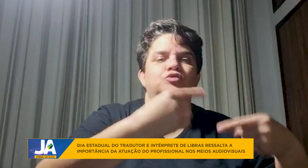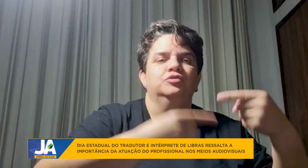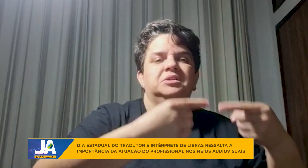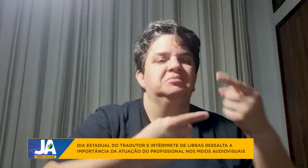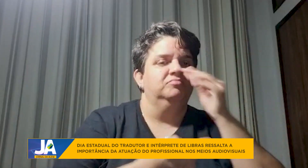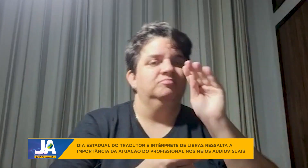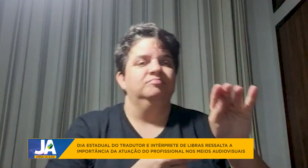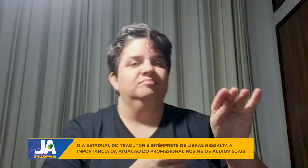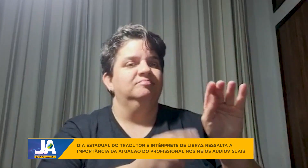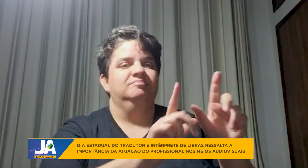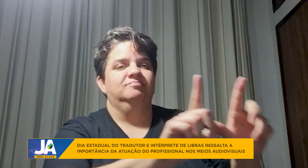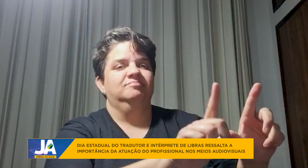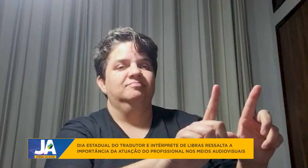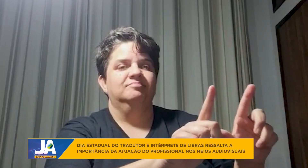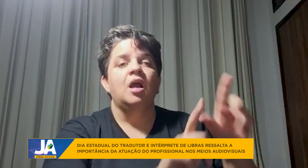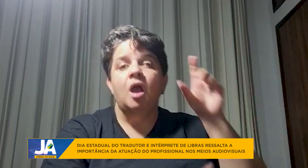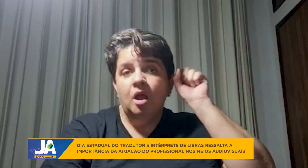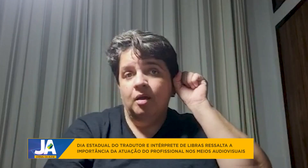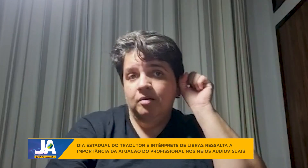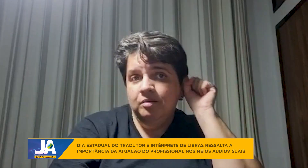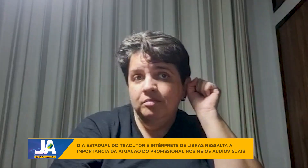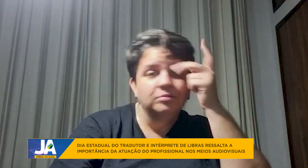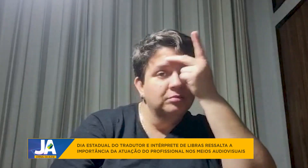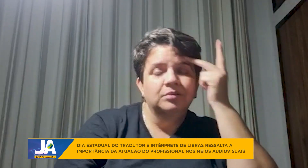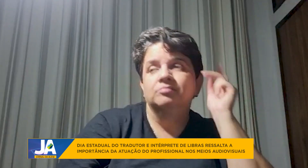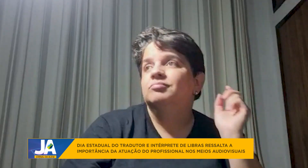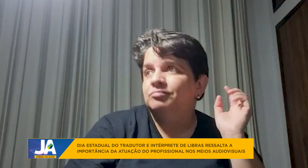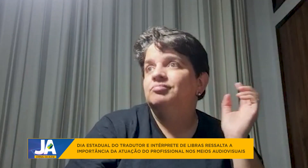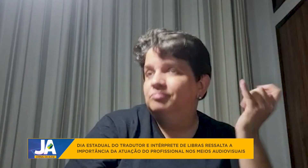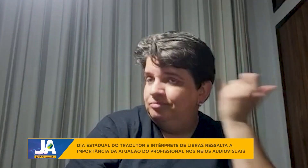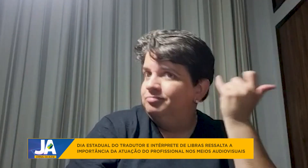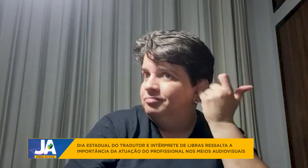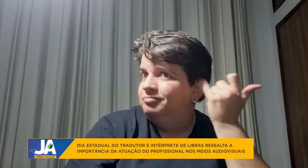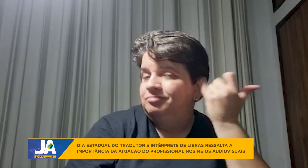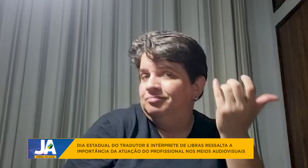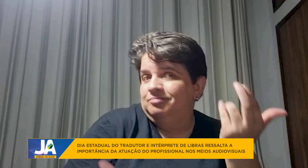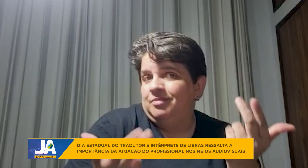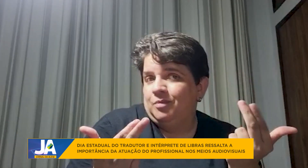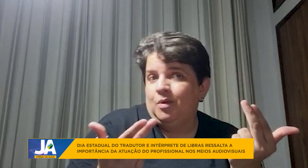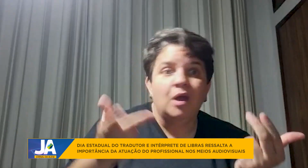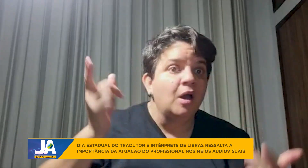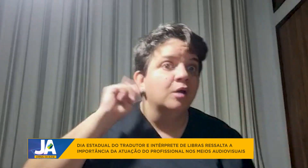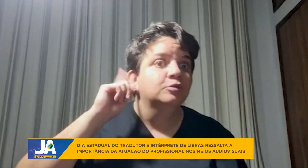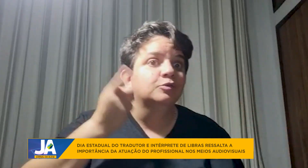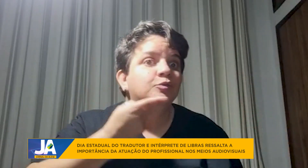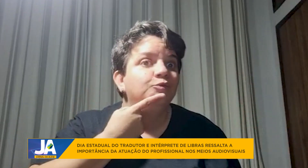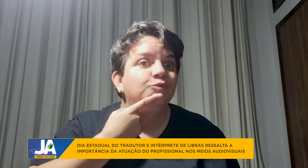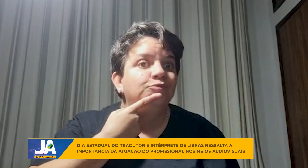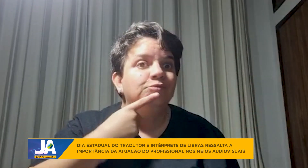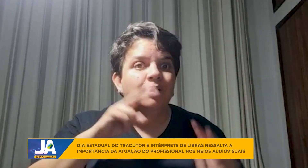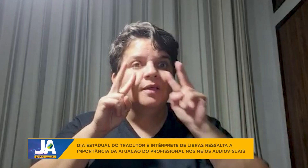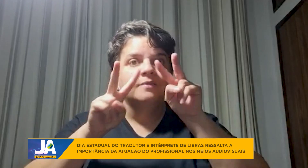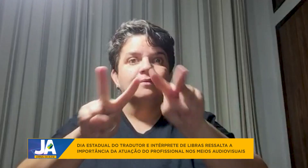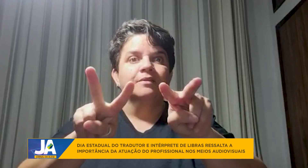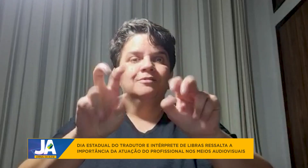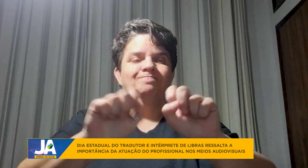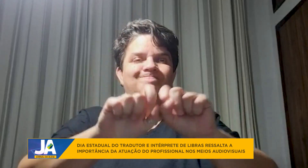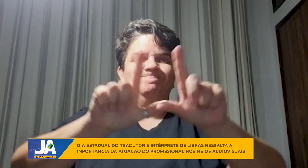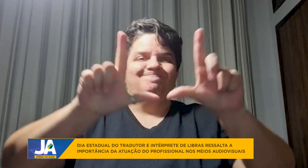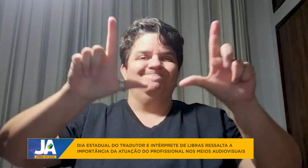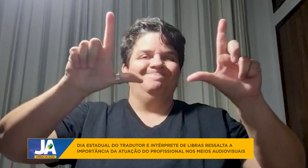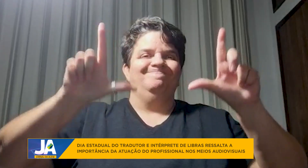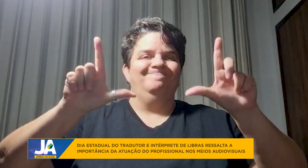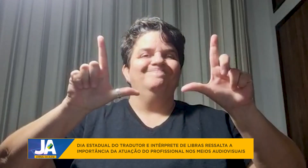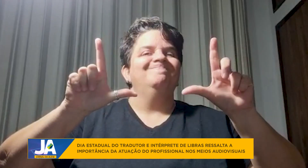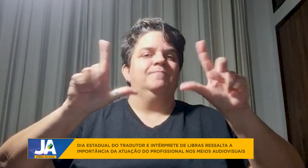o surdo nem se interessa, pois é diferente daquele telespectador que ouve tudo, e nós precisamos ter os mesmos